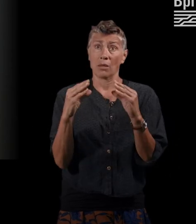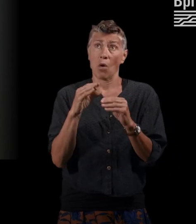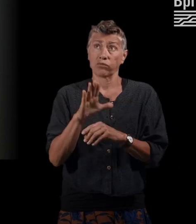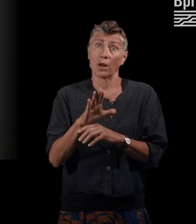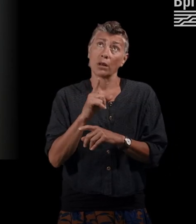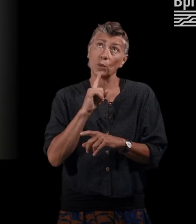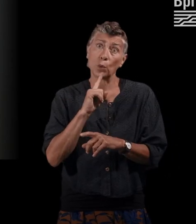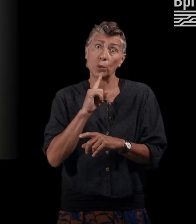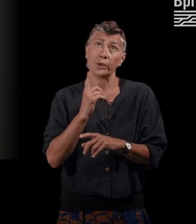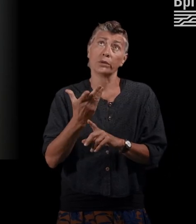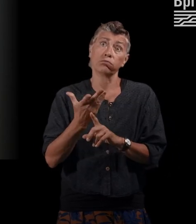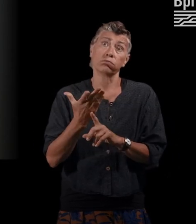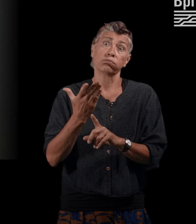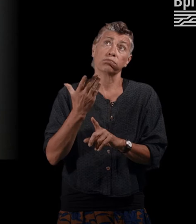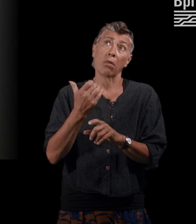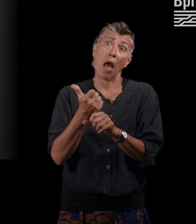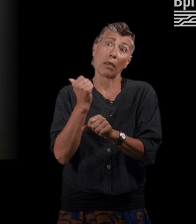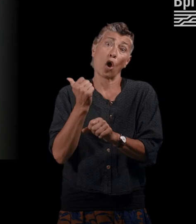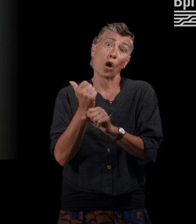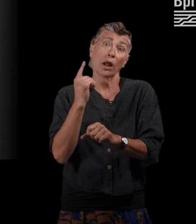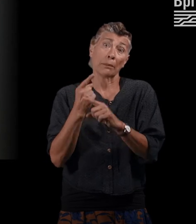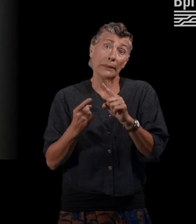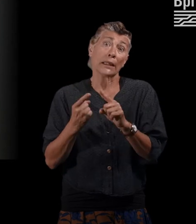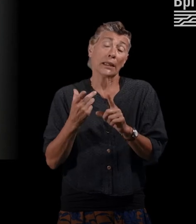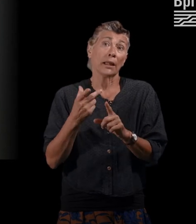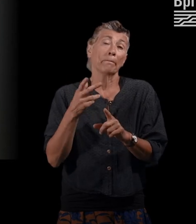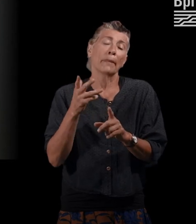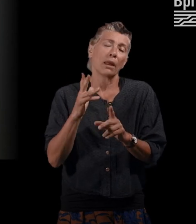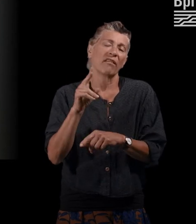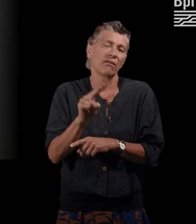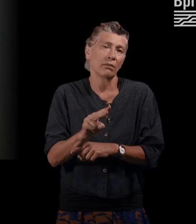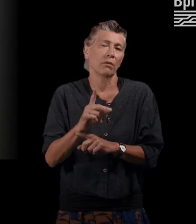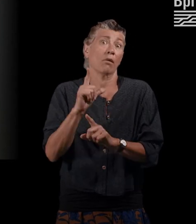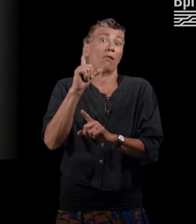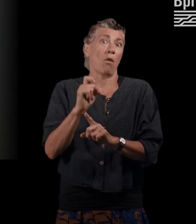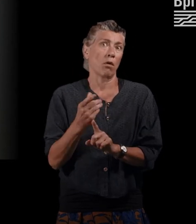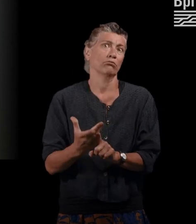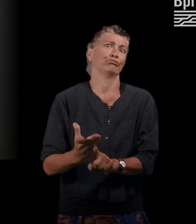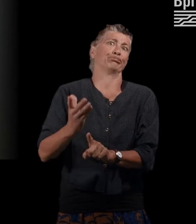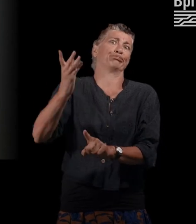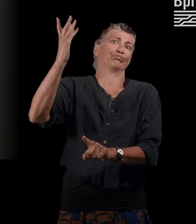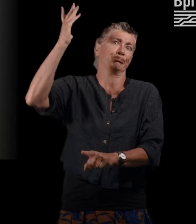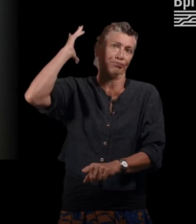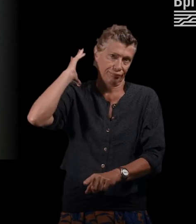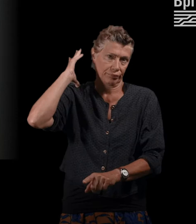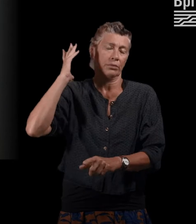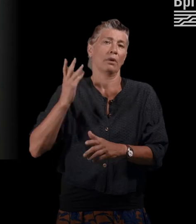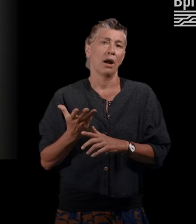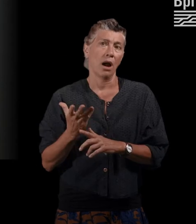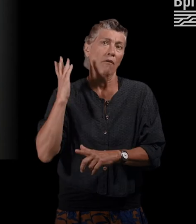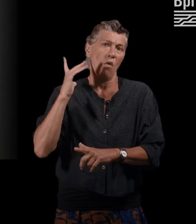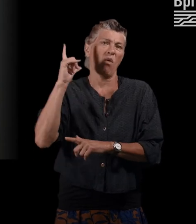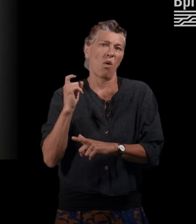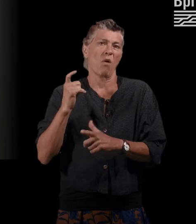traverser. Je suis tenté de dire depuis un an et demi, mais en fait, ce scénario est écrit depuis bien